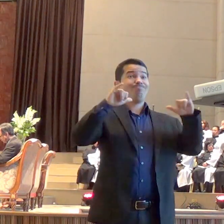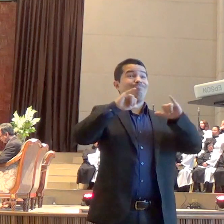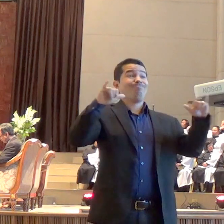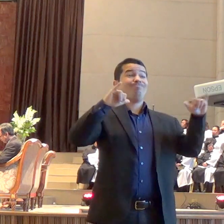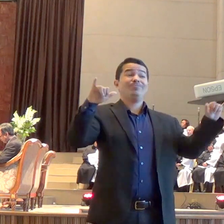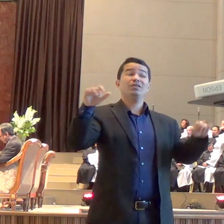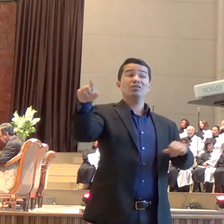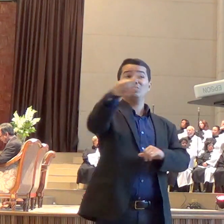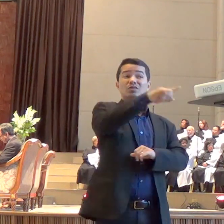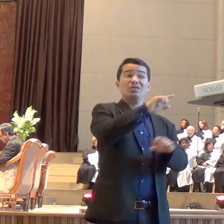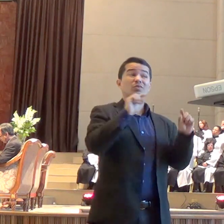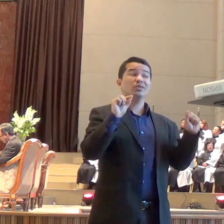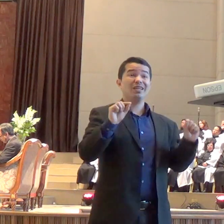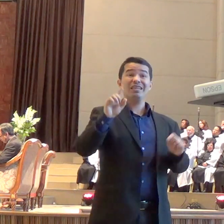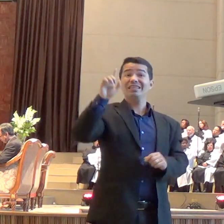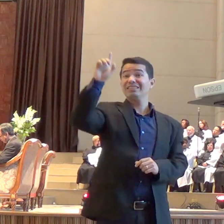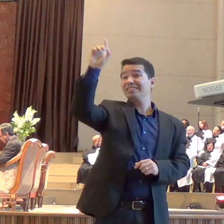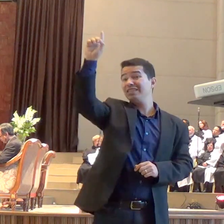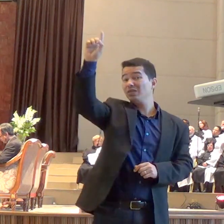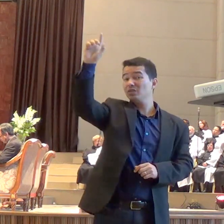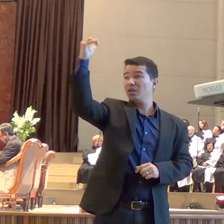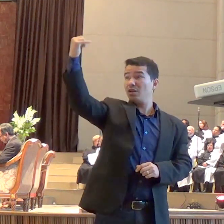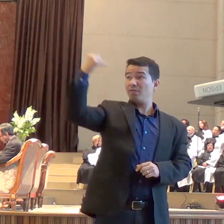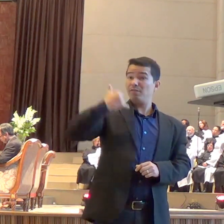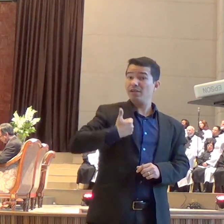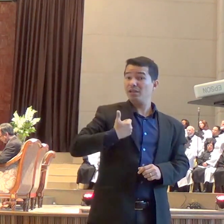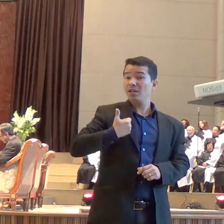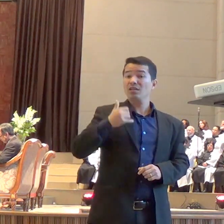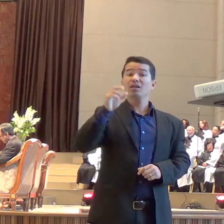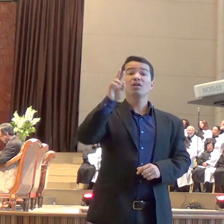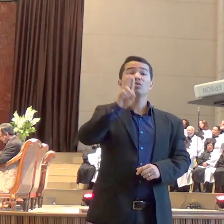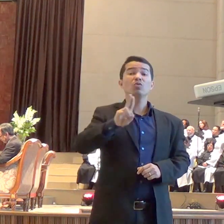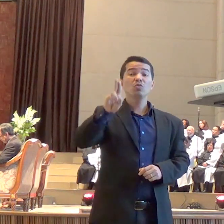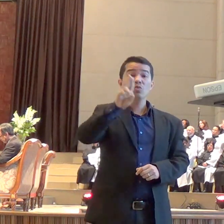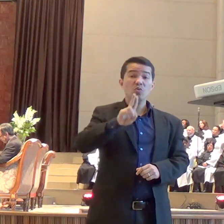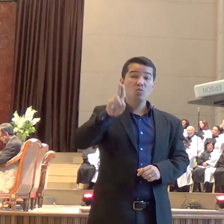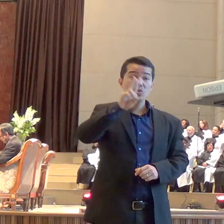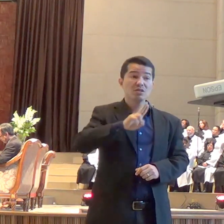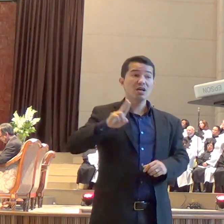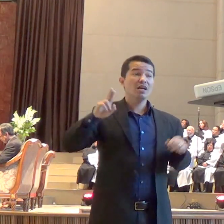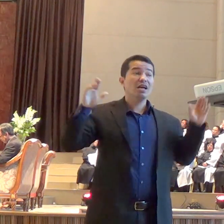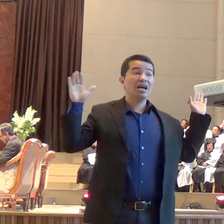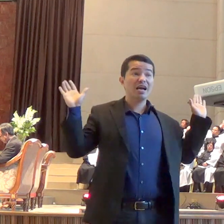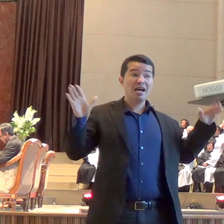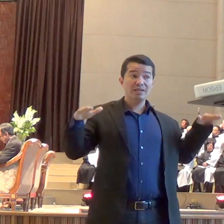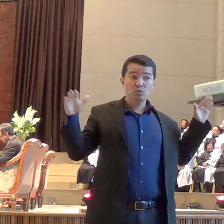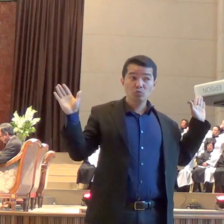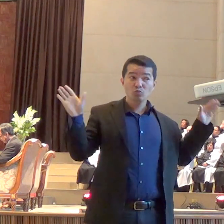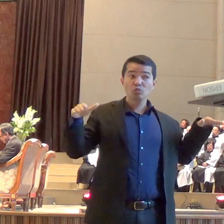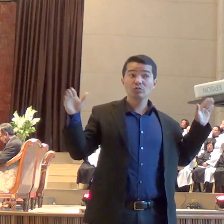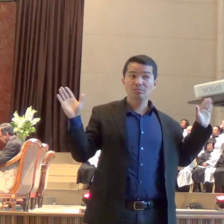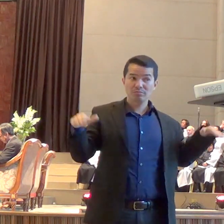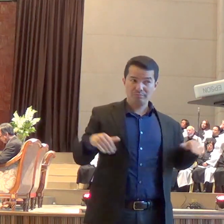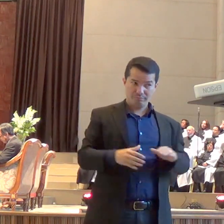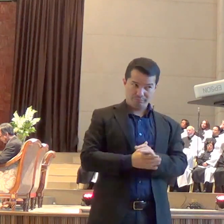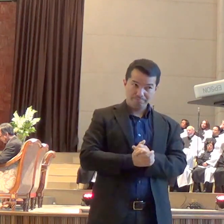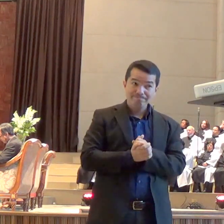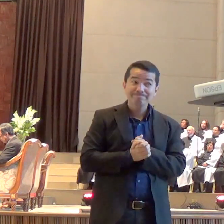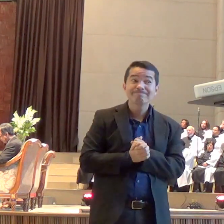agindo e falando conosco através do Ministério dos Anjos. E é um assunto